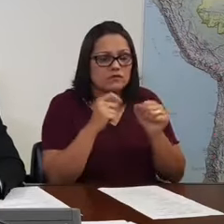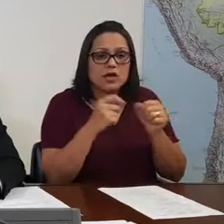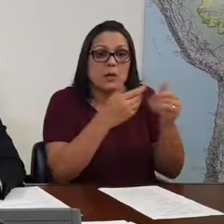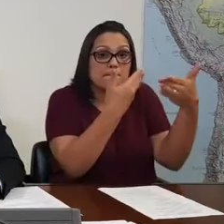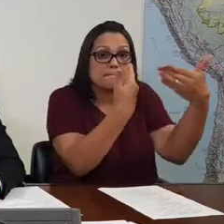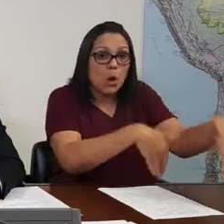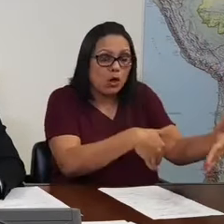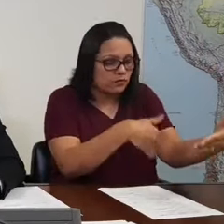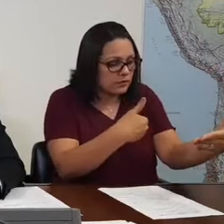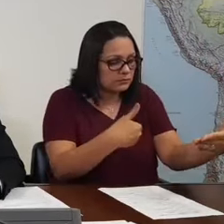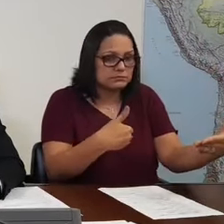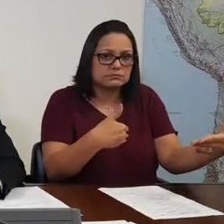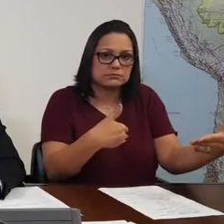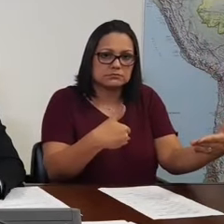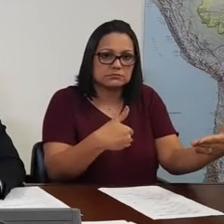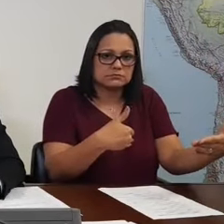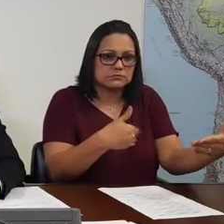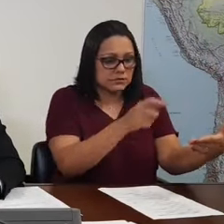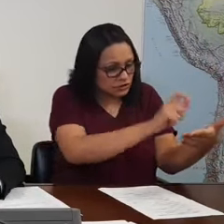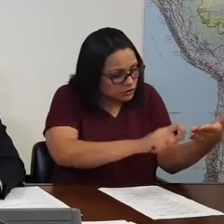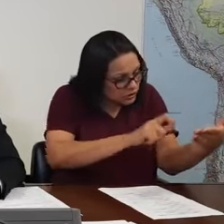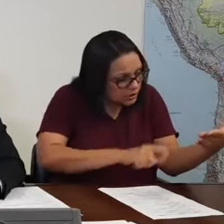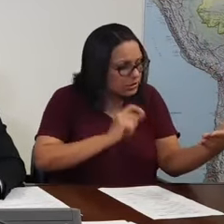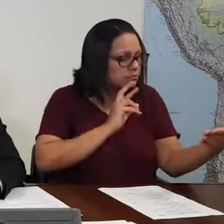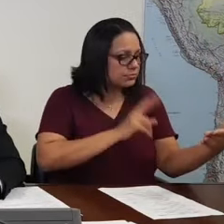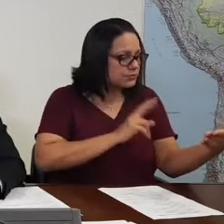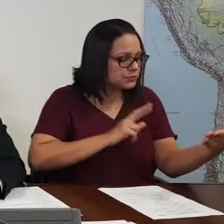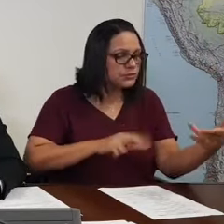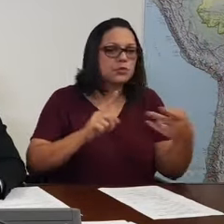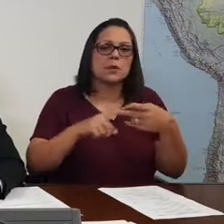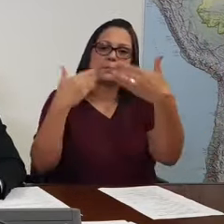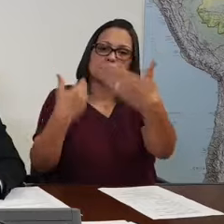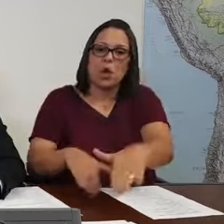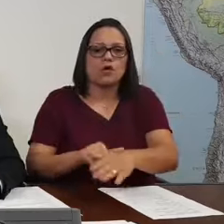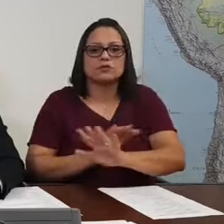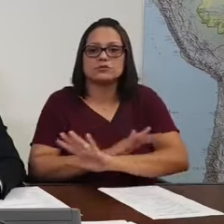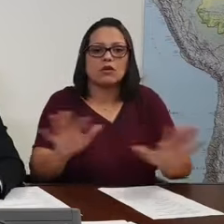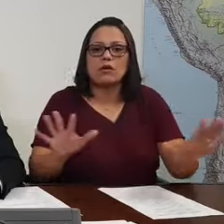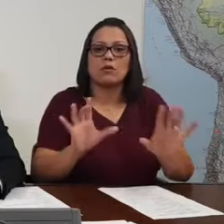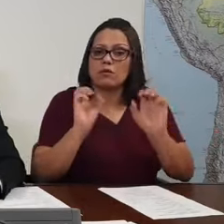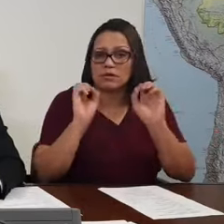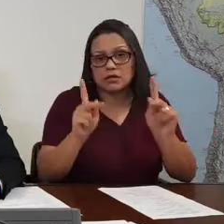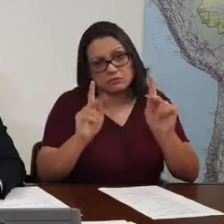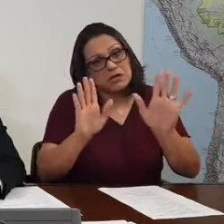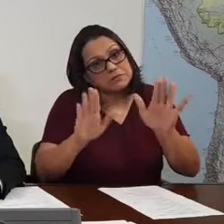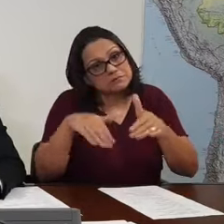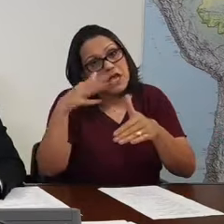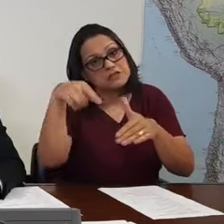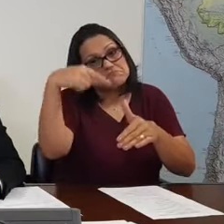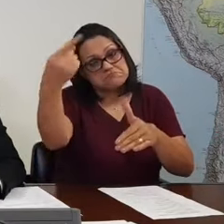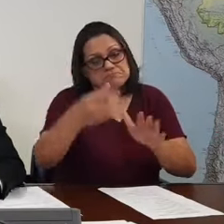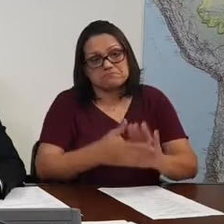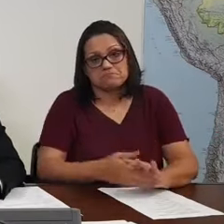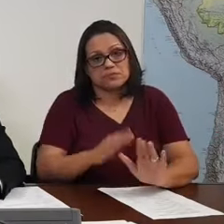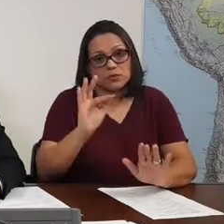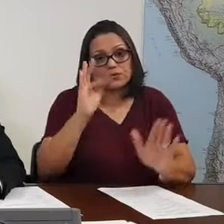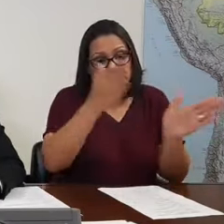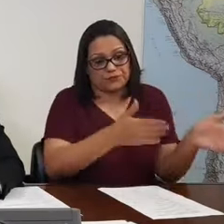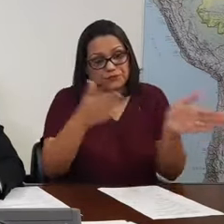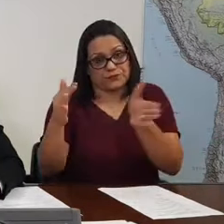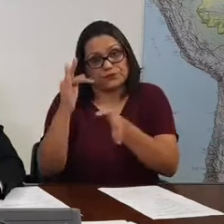e uma prova escrita ali, teórica, seria o suficiente para tirar a carteira de habilitação. Mas vamos deixar isso para um